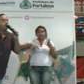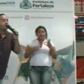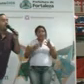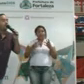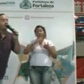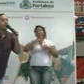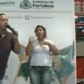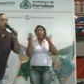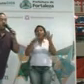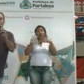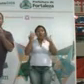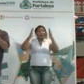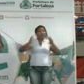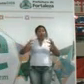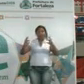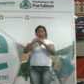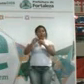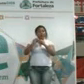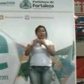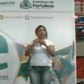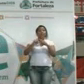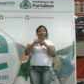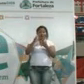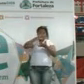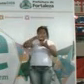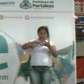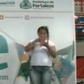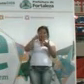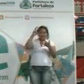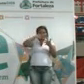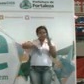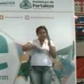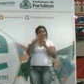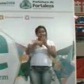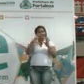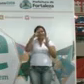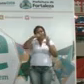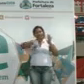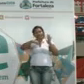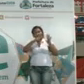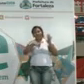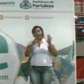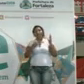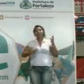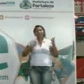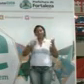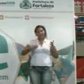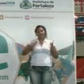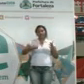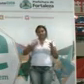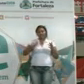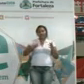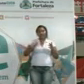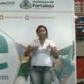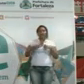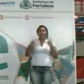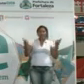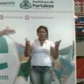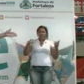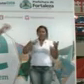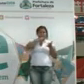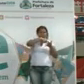vivo. Então é sobre isso que vai se refletir. Como é que nós vamos ficar escrevendo no modelo antigo, de